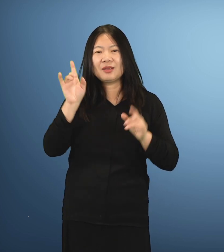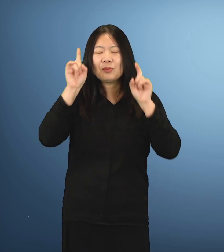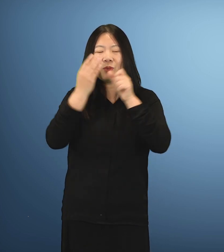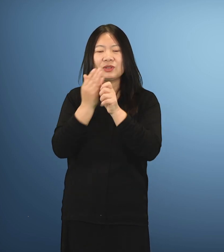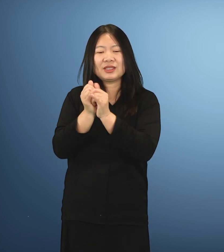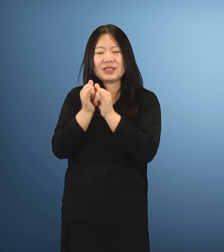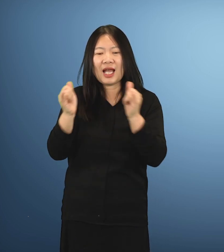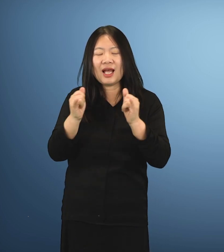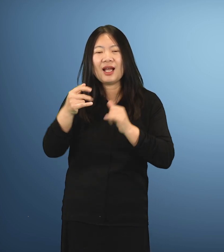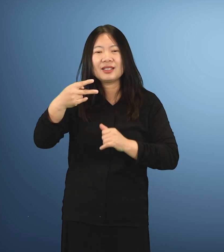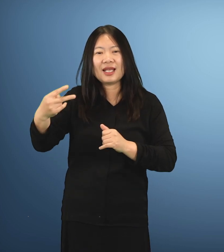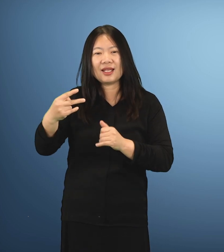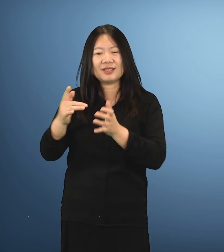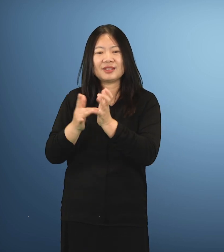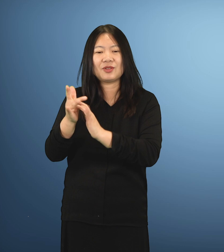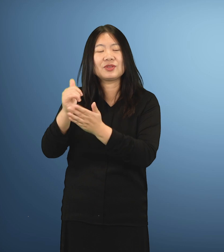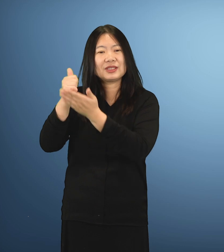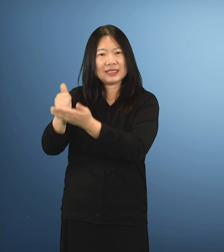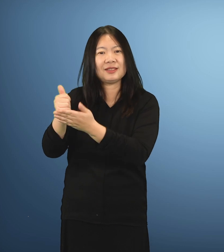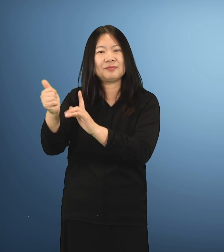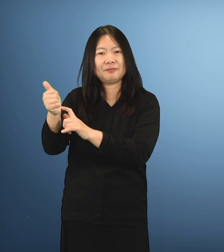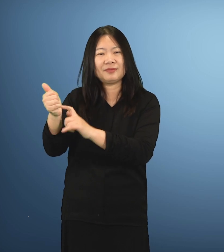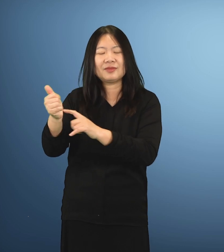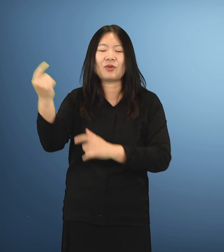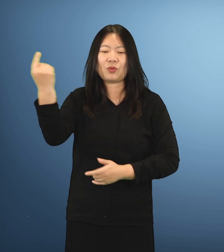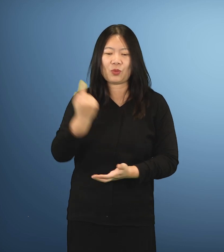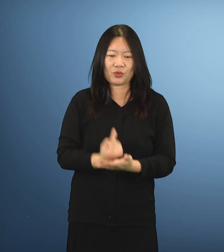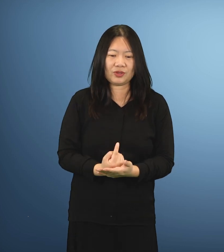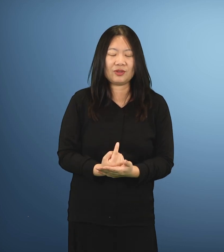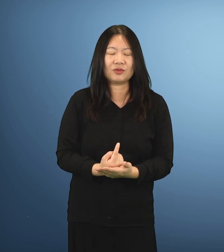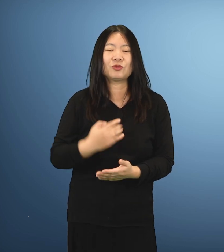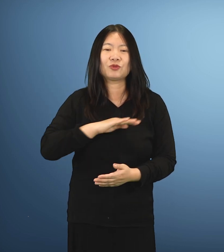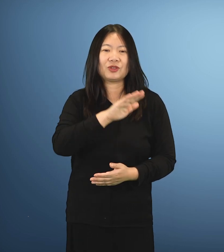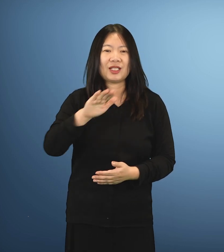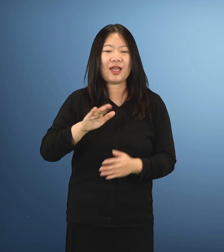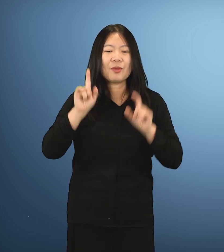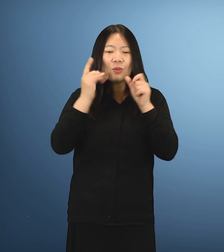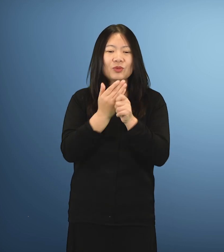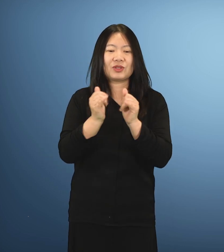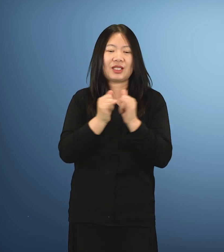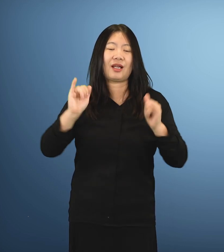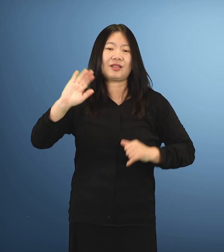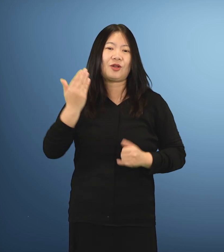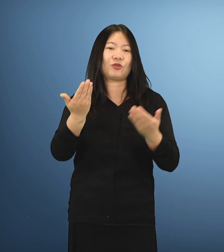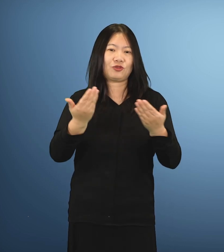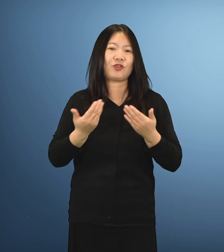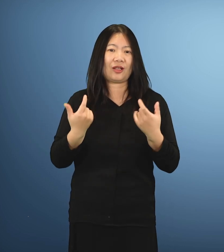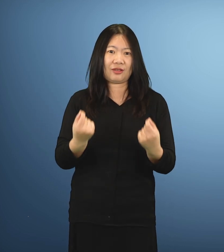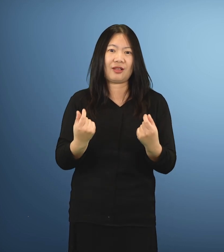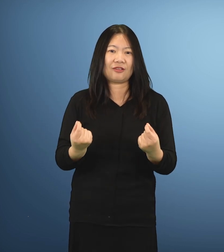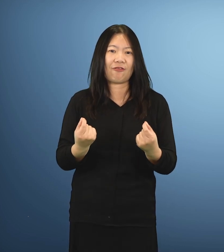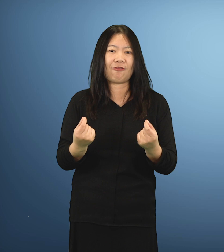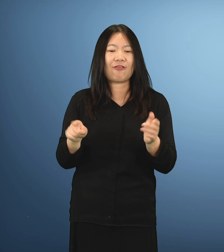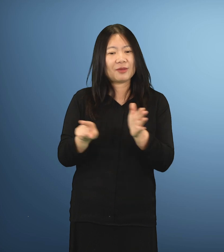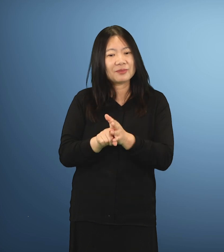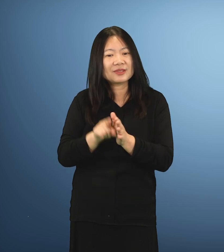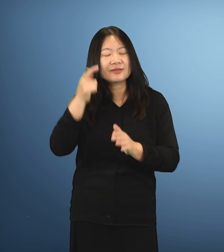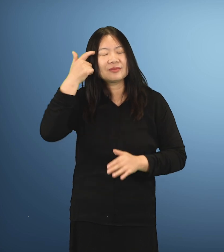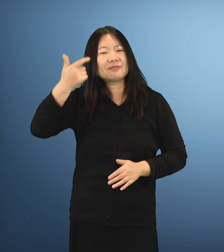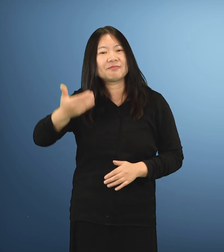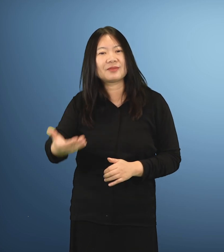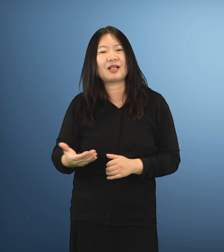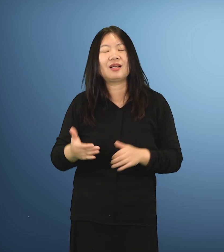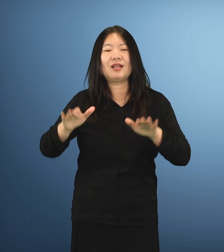예수 그리스도가 목자로 오셨다는 뜻입니다. 믿습니까? 자, 그러면